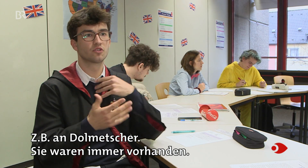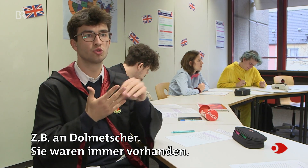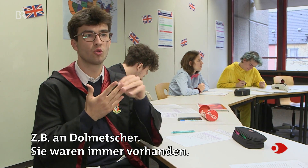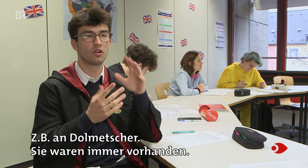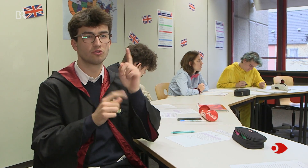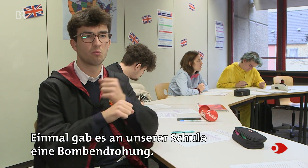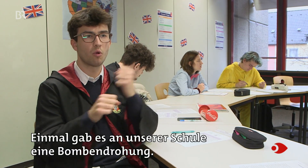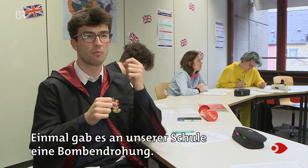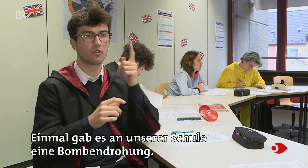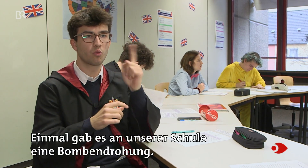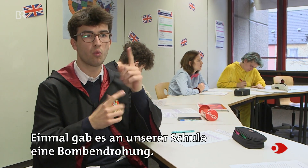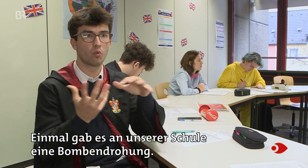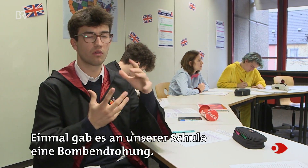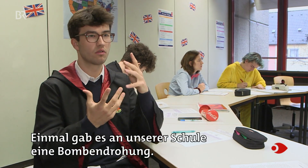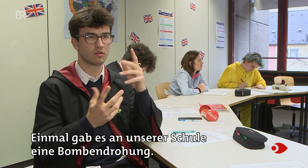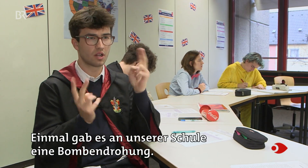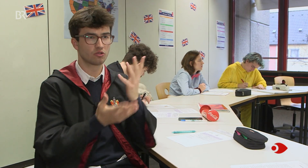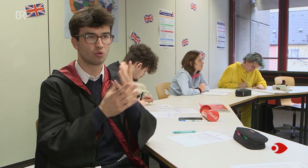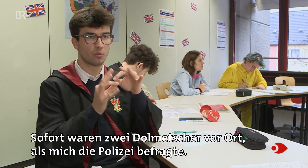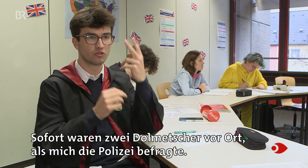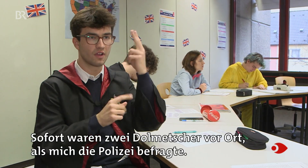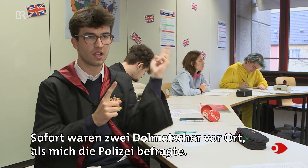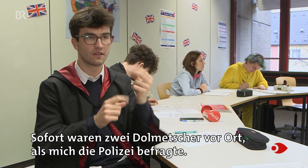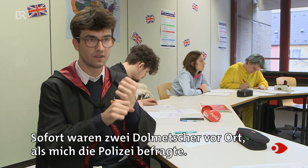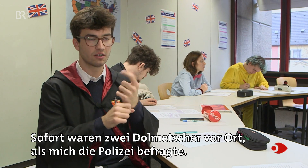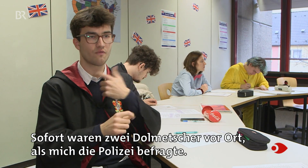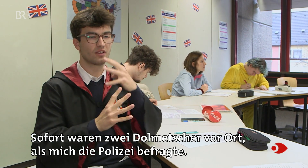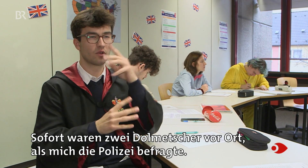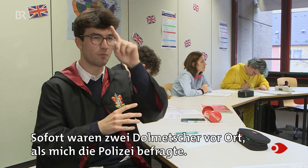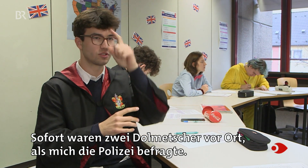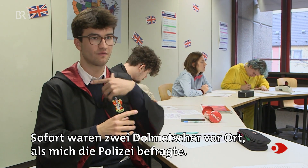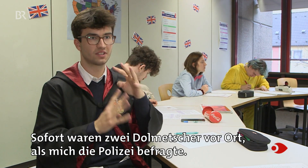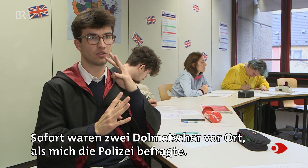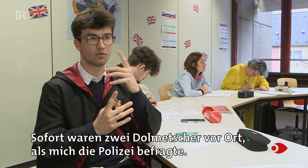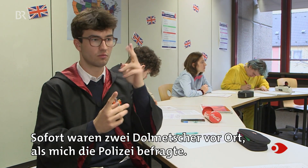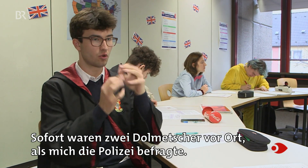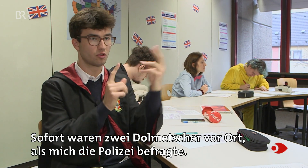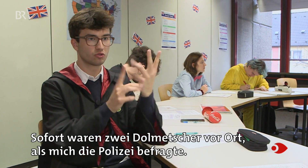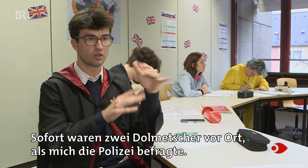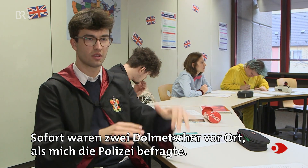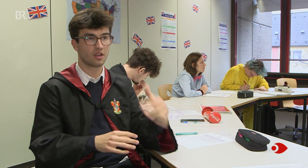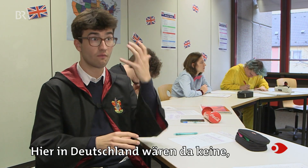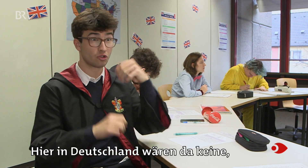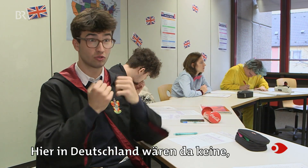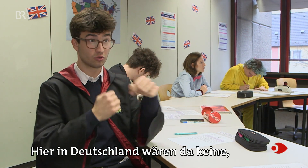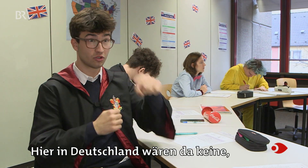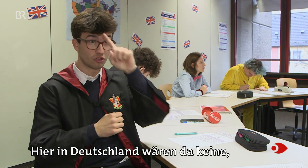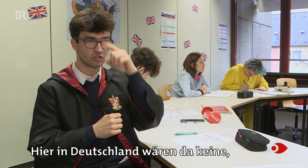vorhanden. Einmal gab es an unserer Schule eine Bombendrohung. Sofort waren 2 Dolmetscher vor Ort, als mich die Polizei befragte. Hier in Deutschland wären da